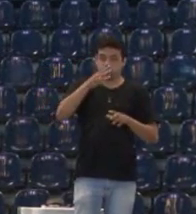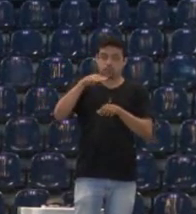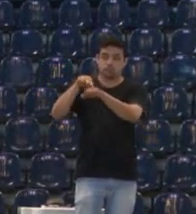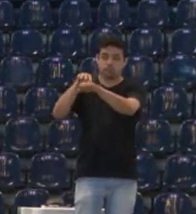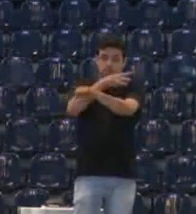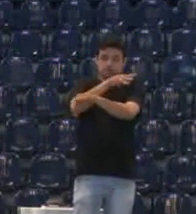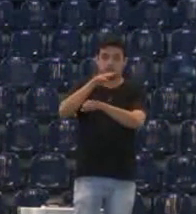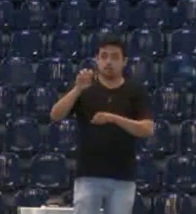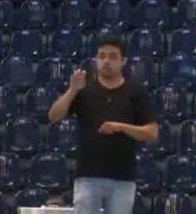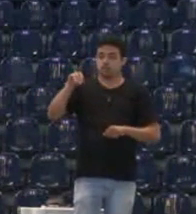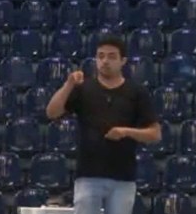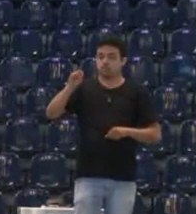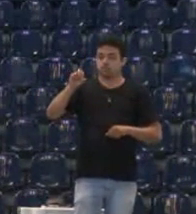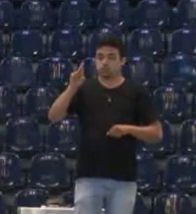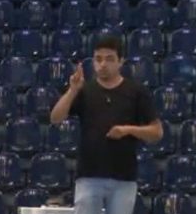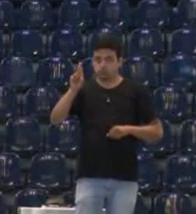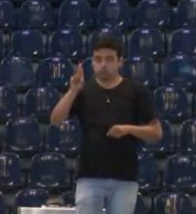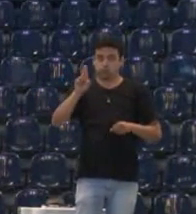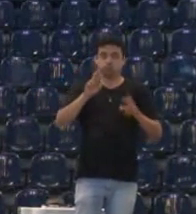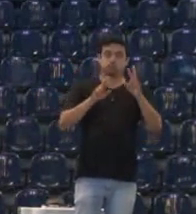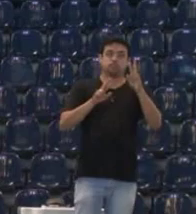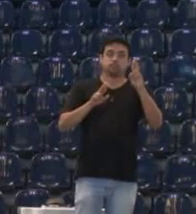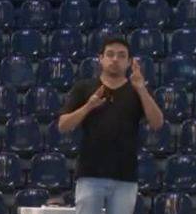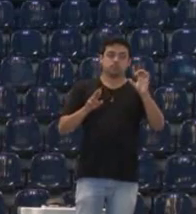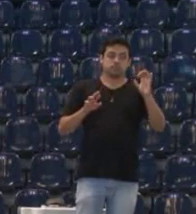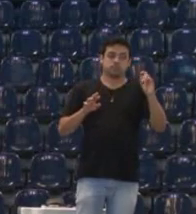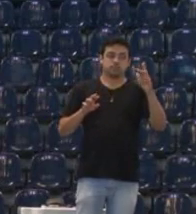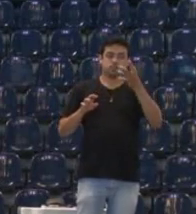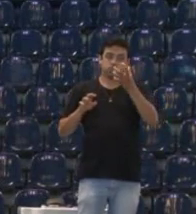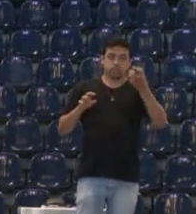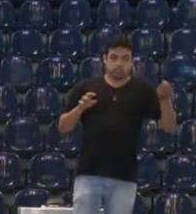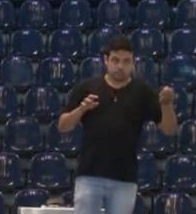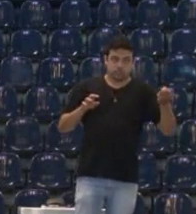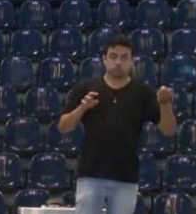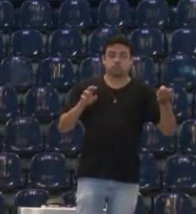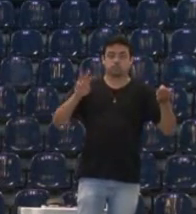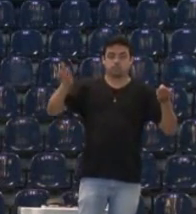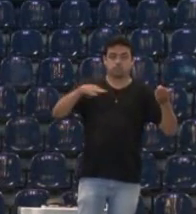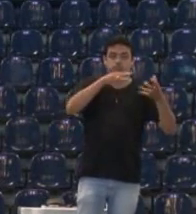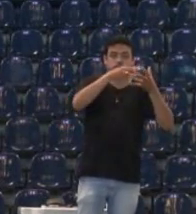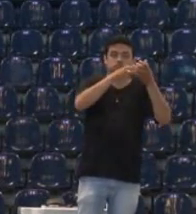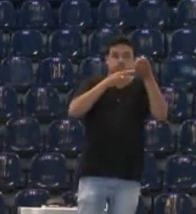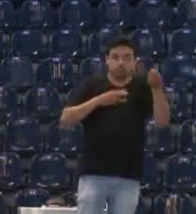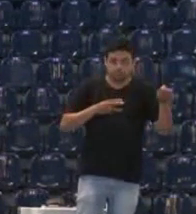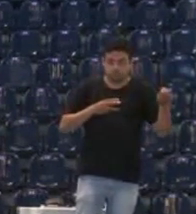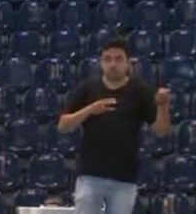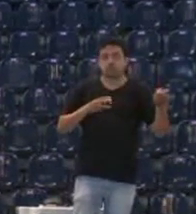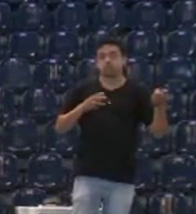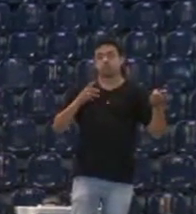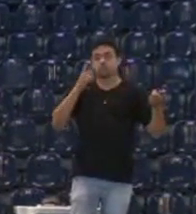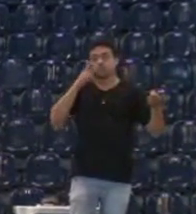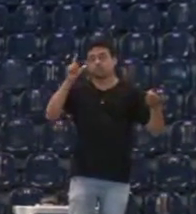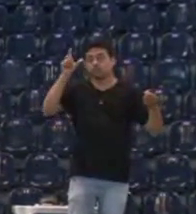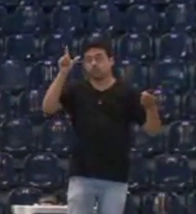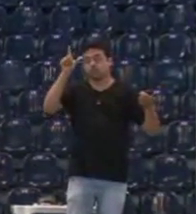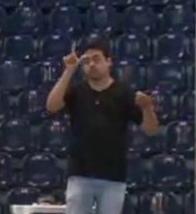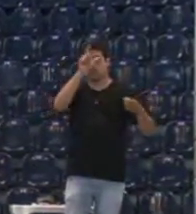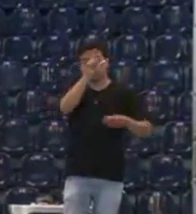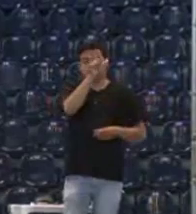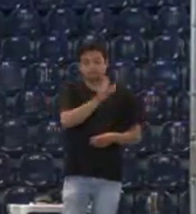receptor e contexto na fala do policial emissora policial